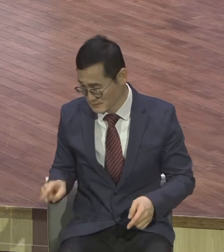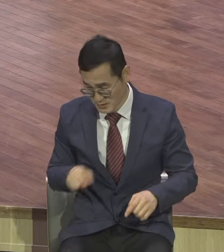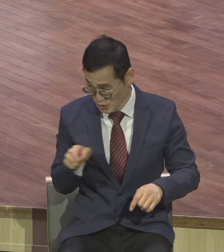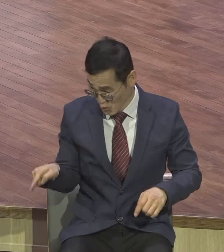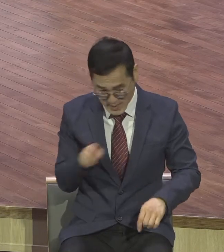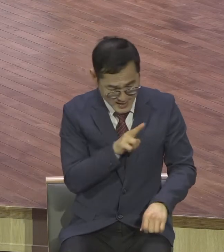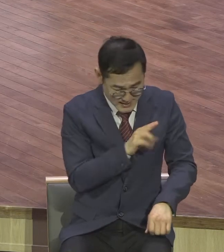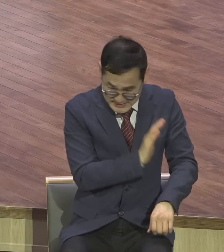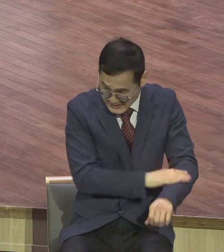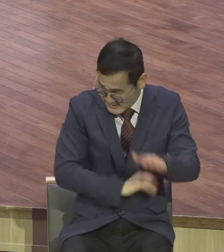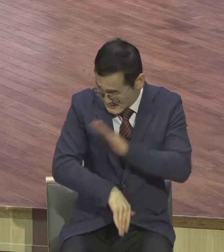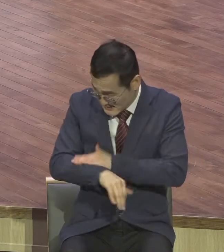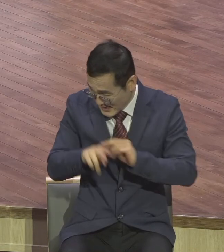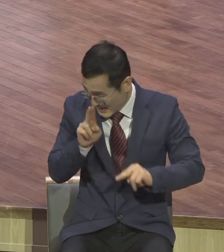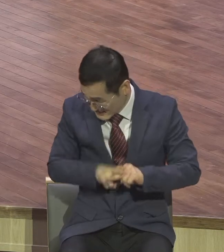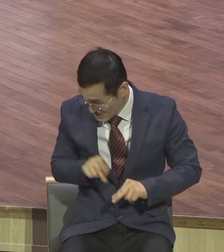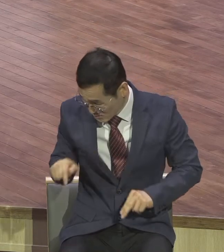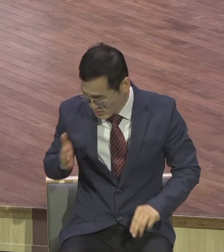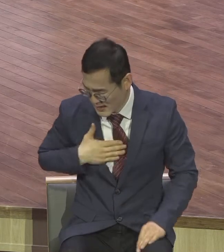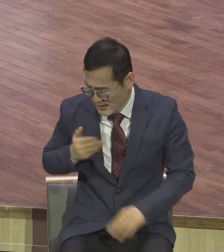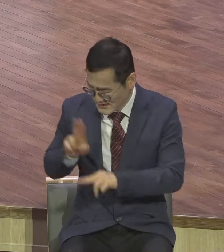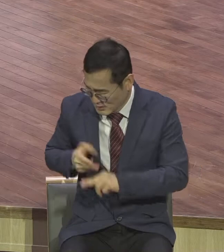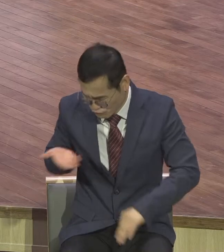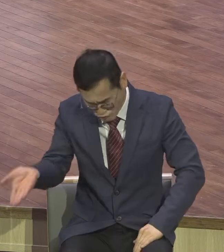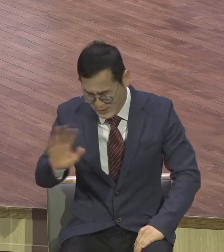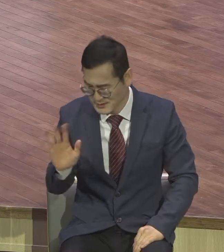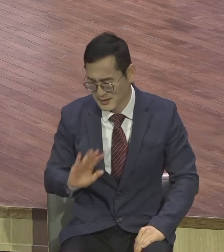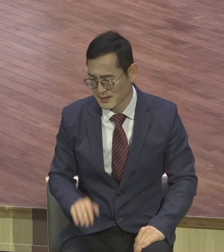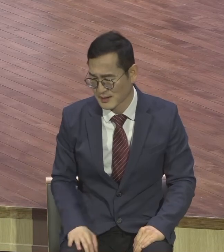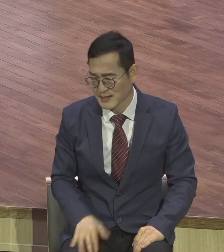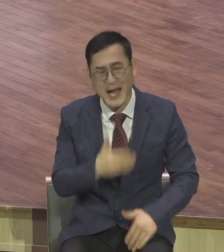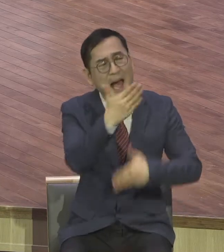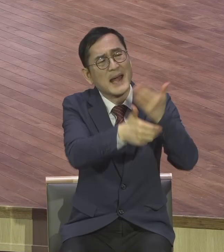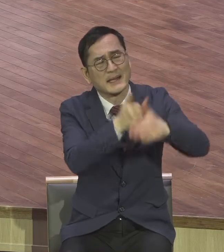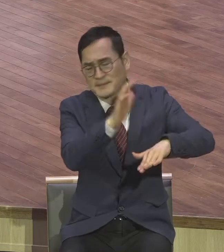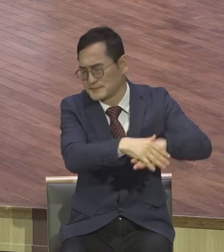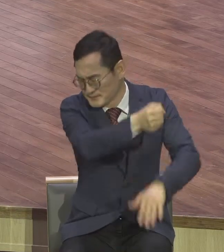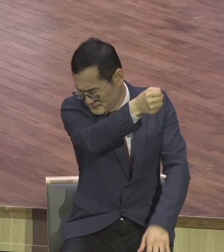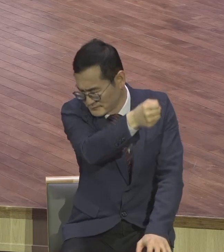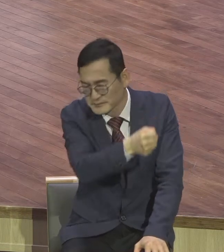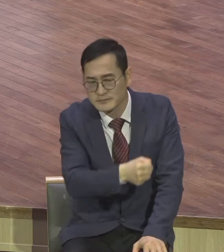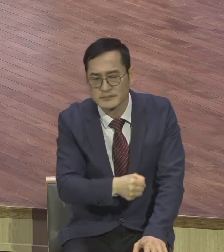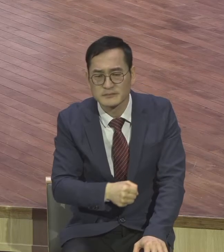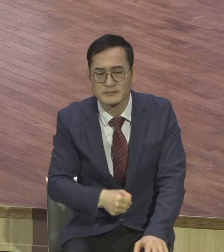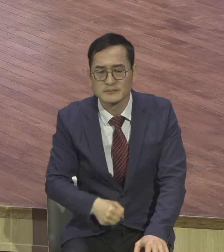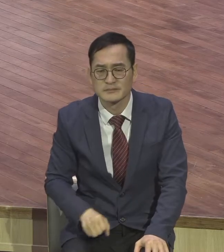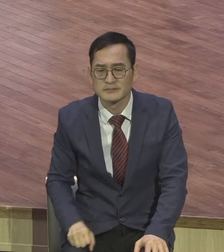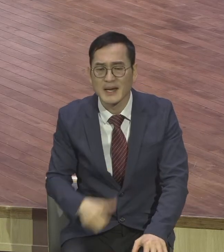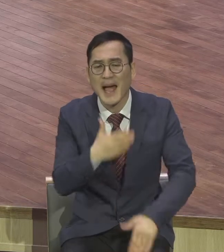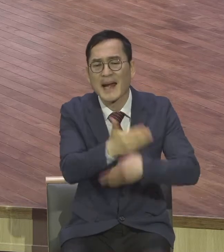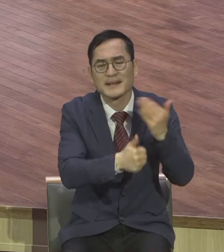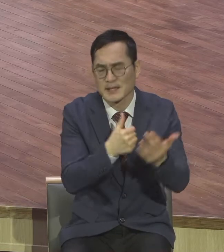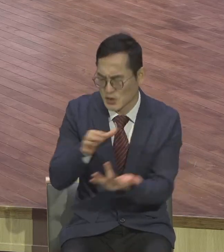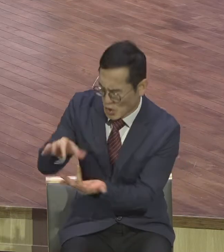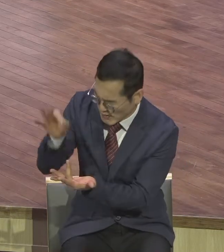것이 아니라 내 아버지께서 누구를 위하여 예배하셨는지 그들이 얻을 것이니라